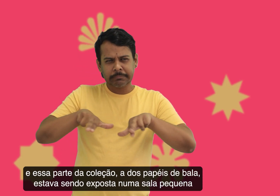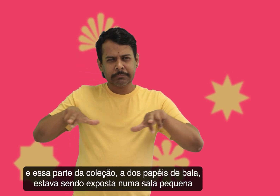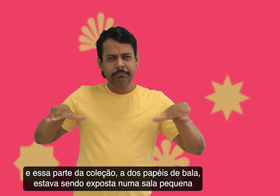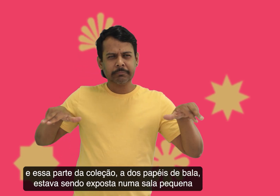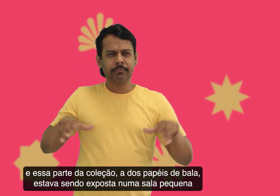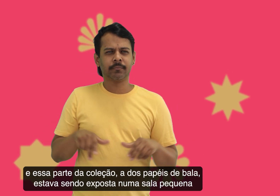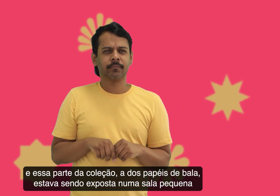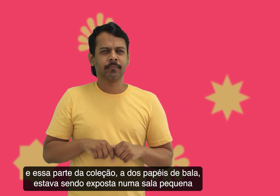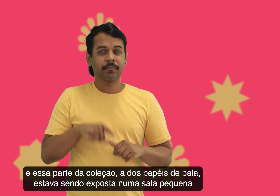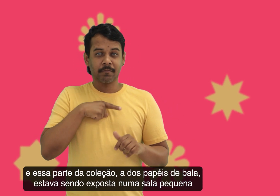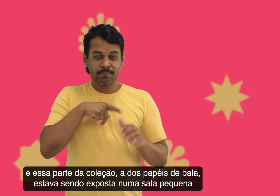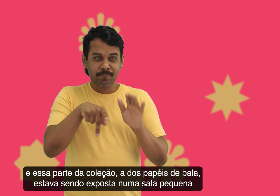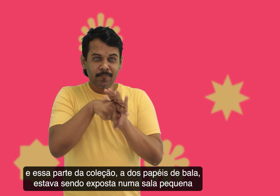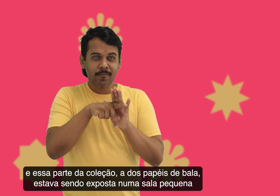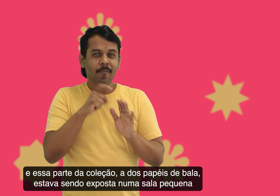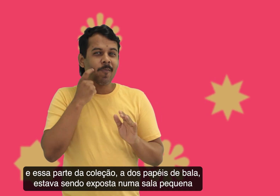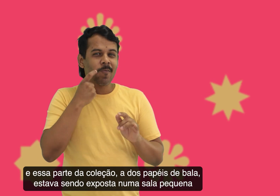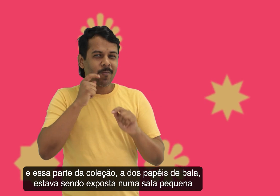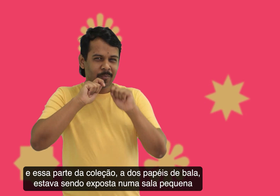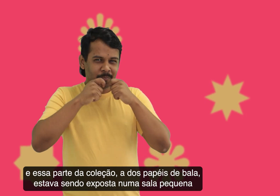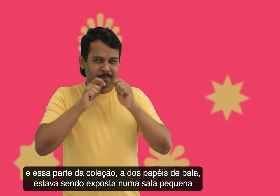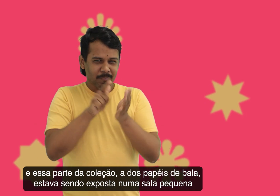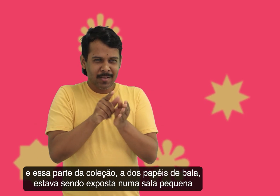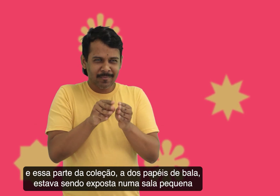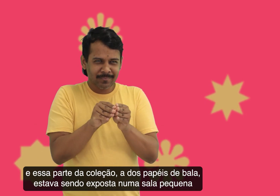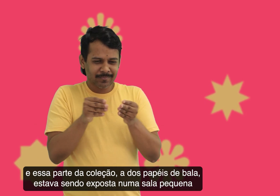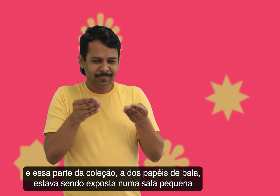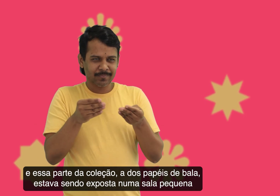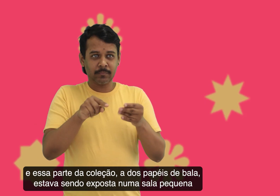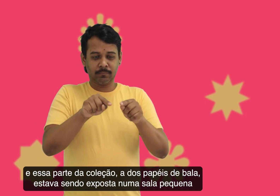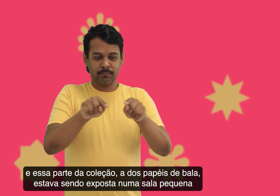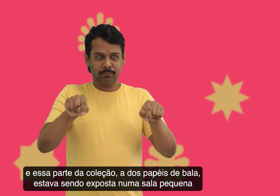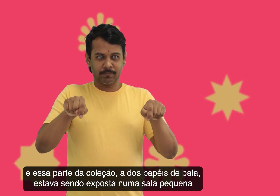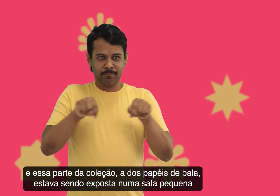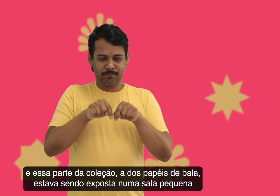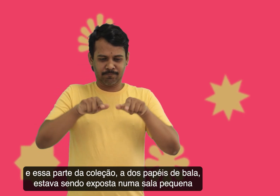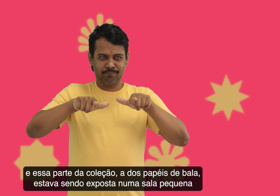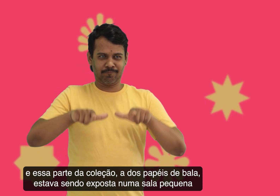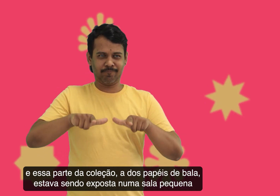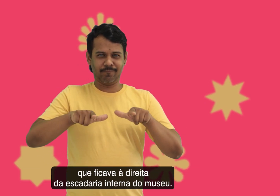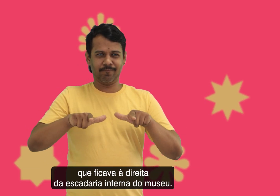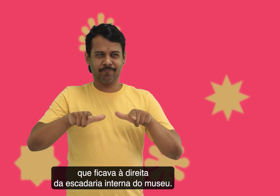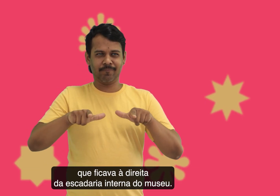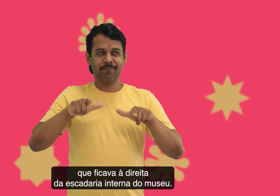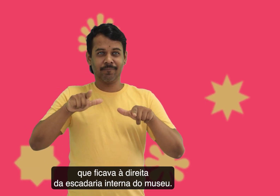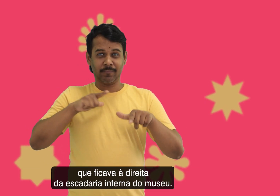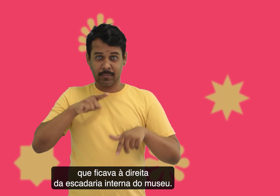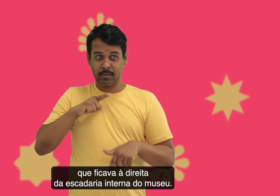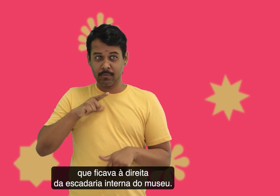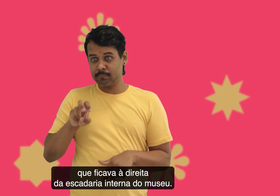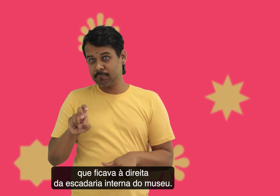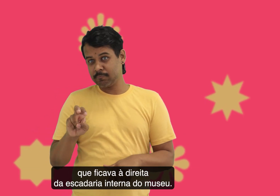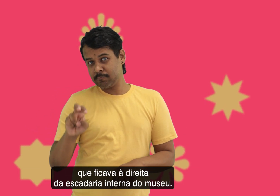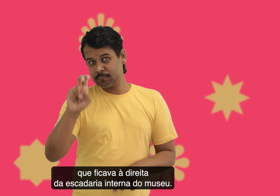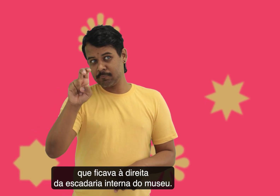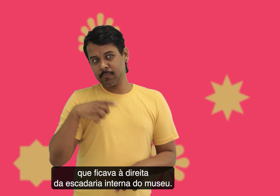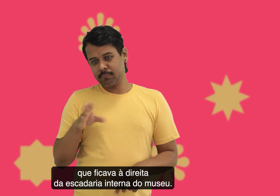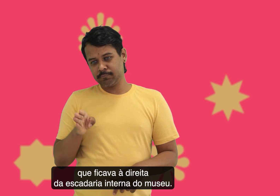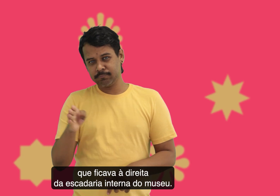E essa parte da coleção, a dos papéis de bala, estava sendo exposta numa sala pequena, que ficava à direita da escadaria interna